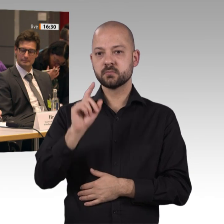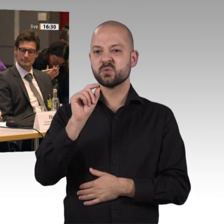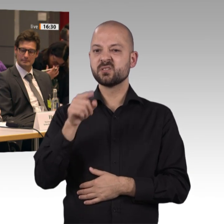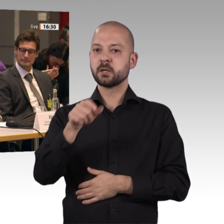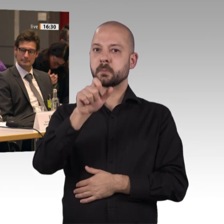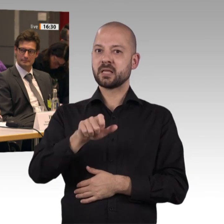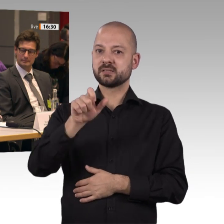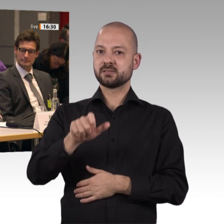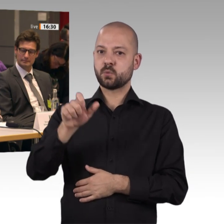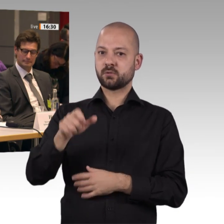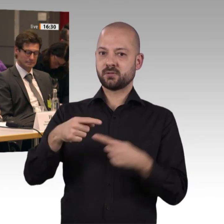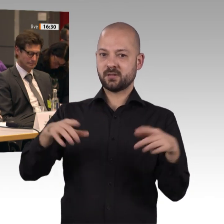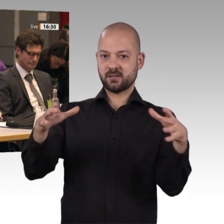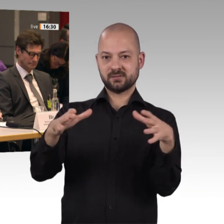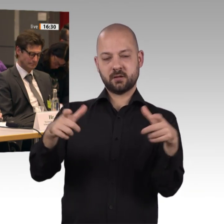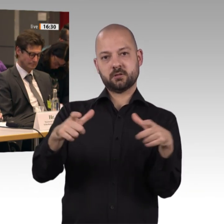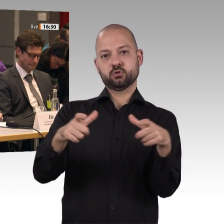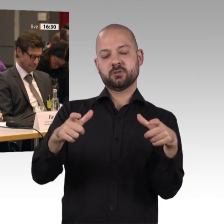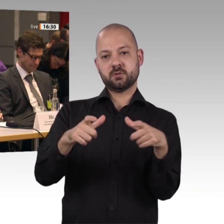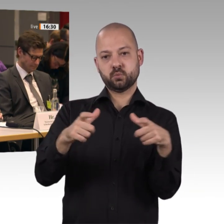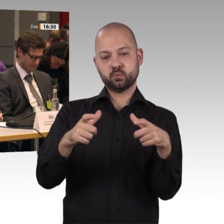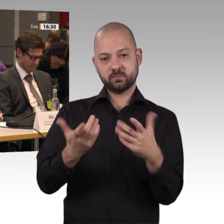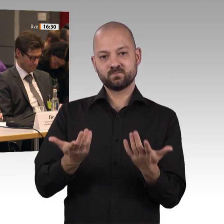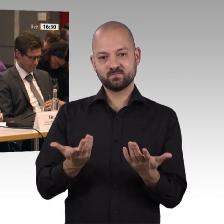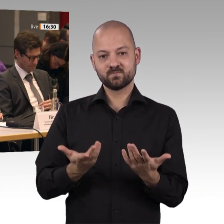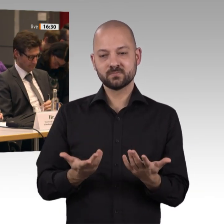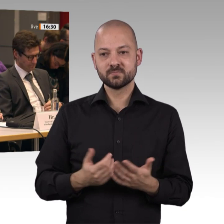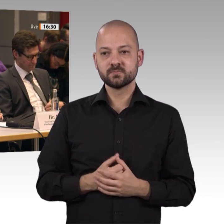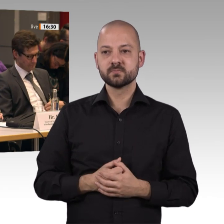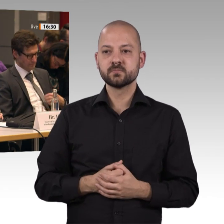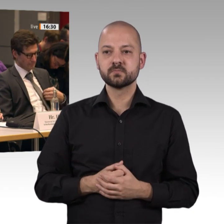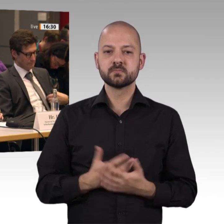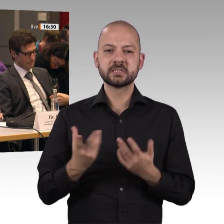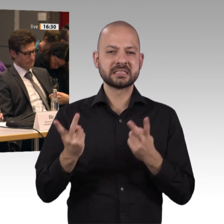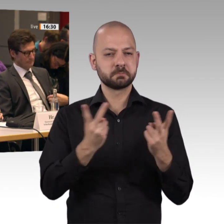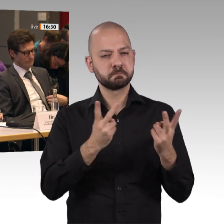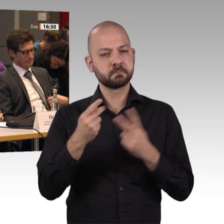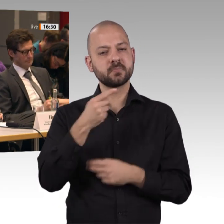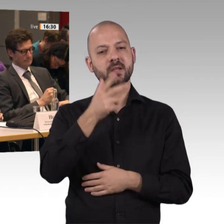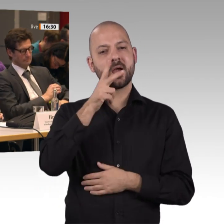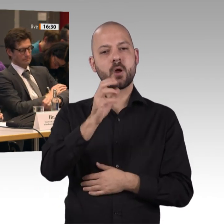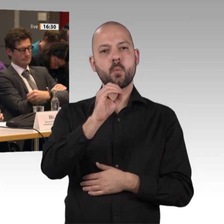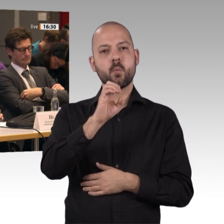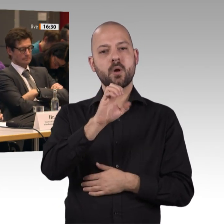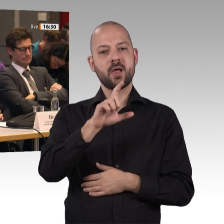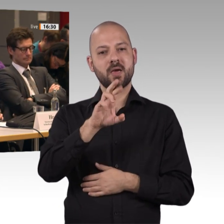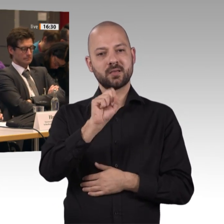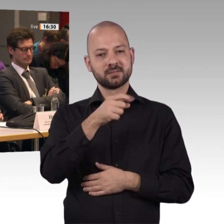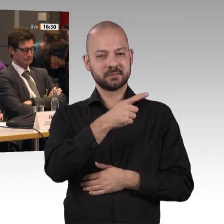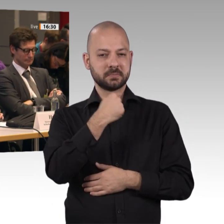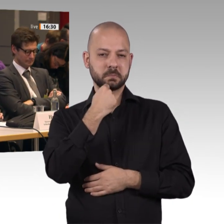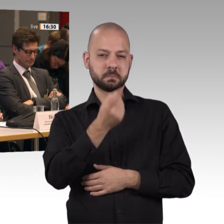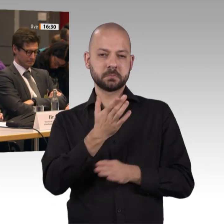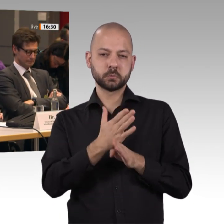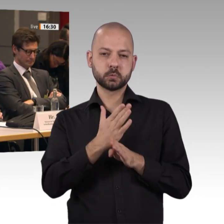doch eigentlich eine Alternative für die Menschen sein, um die es hier geht. Das heißt, damit sie überhaupt erst gar keinen Anspruch auf Werkstattleistung